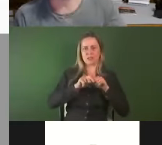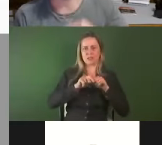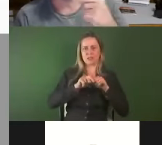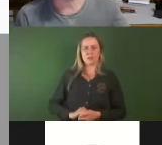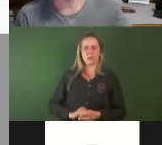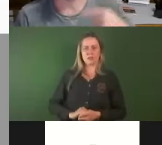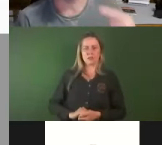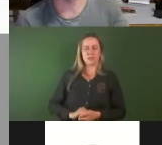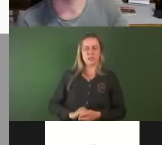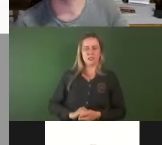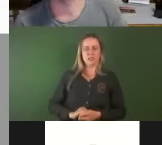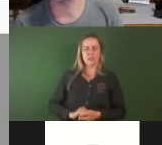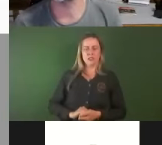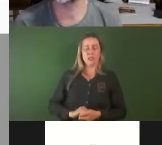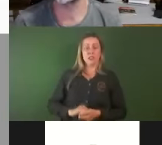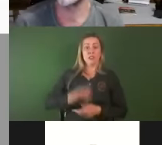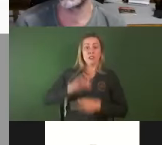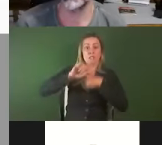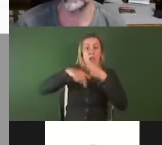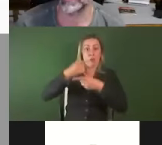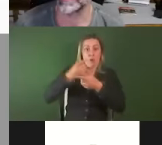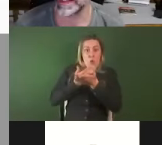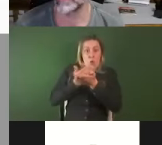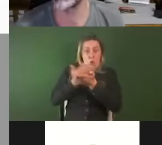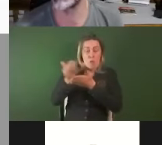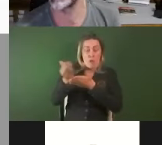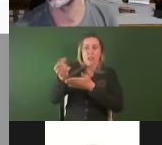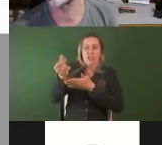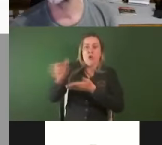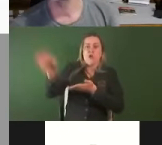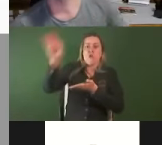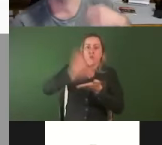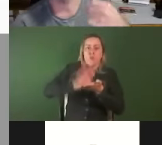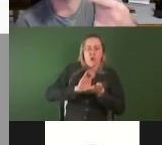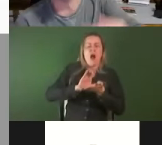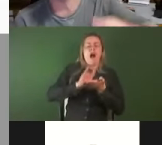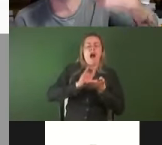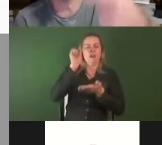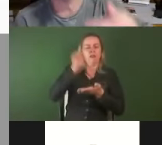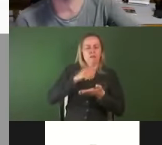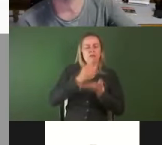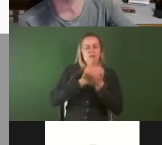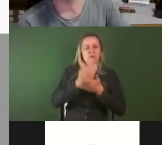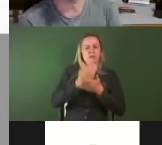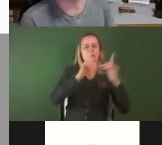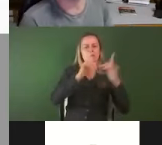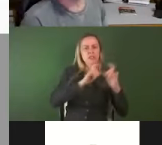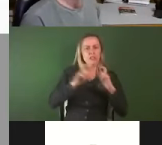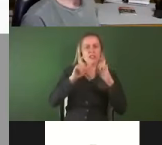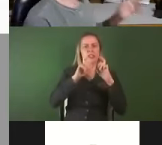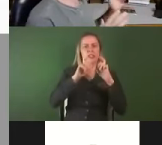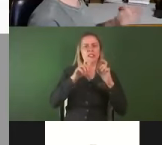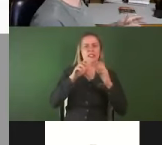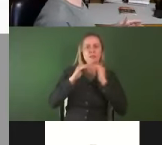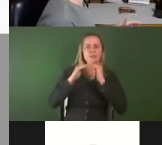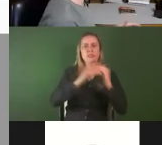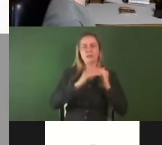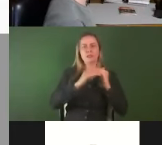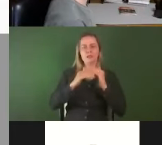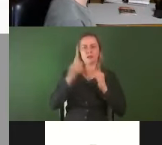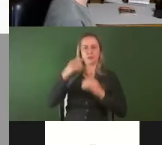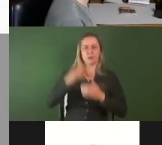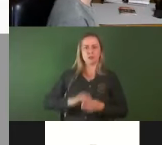Depois ele começa a ganhar dinheiro e começa a fotografar com filmes, mas aí ele vai adotar isso como um padrão. Eu vou passar